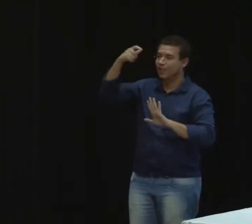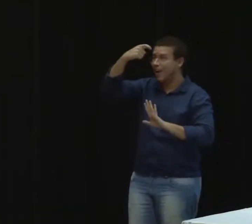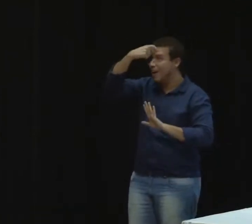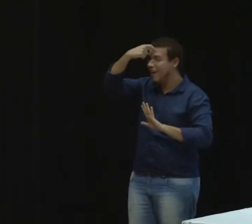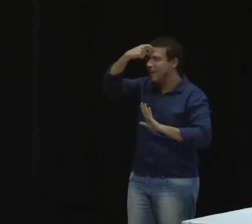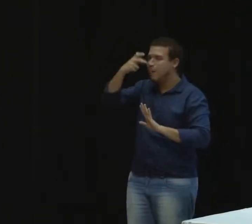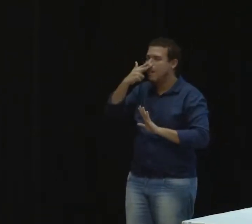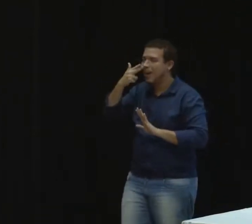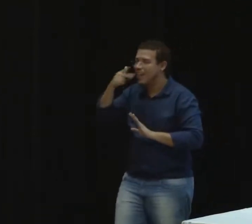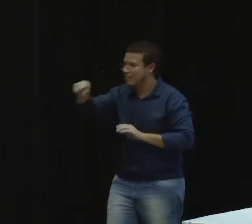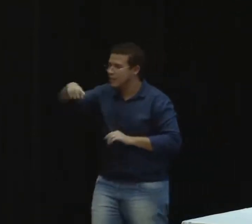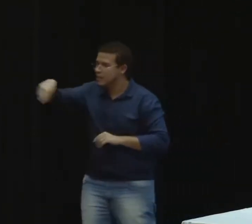e o superego